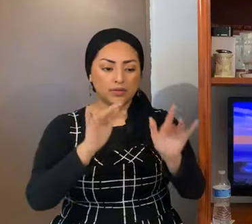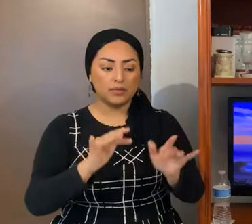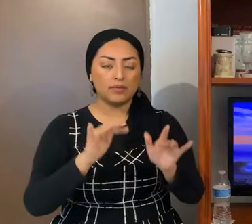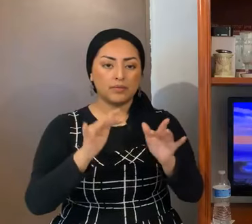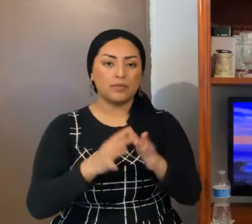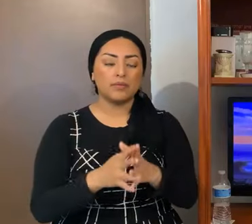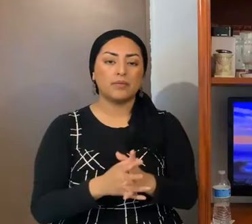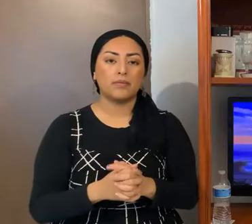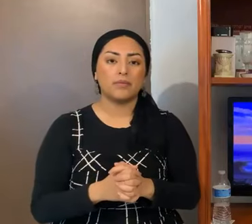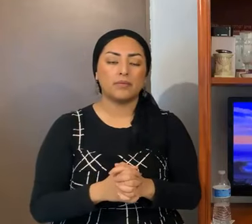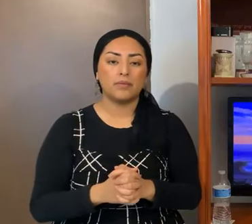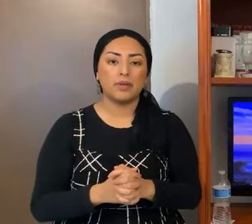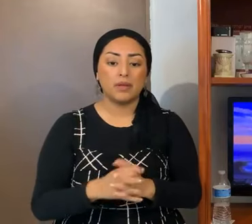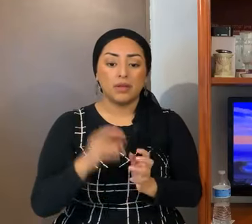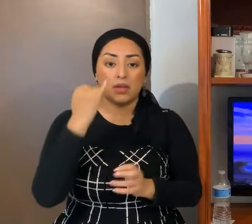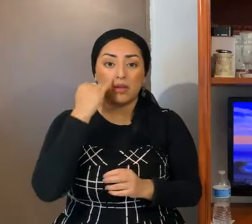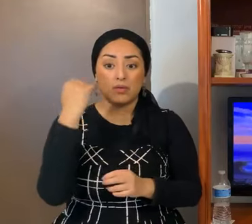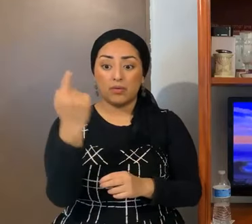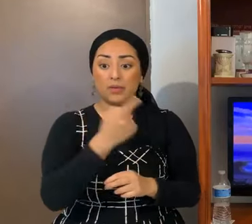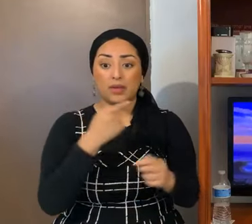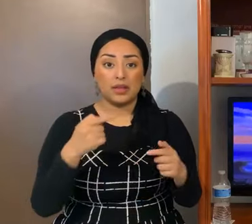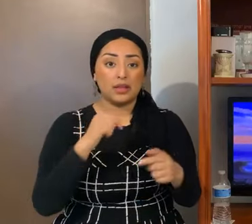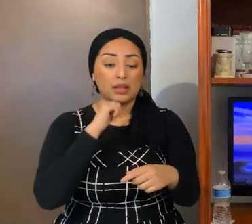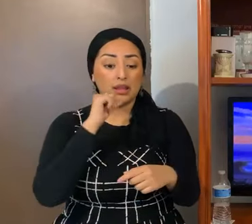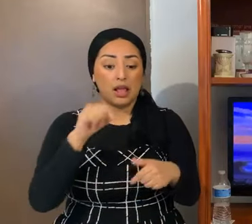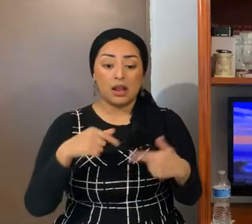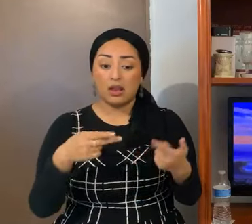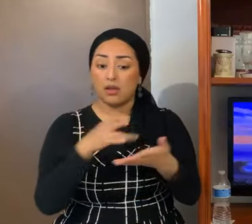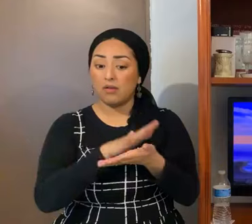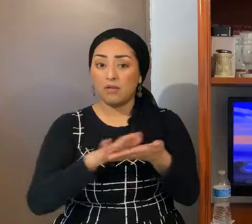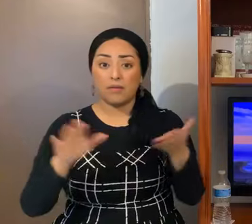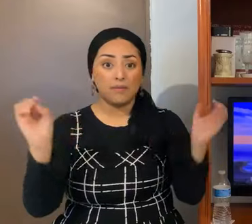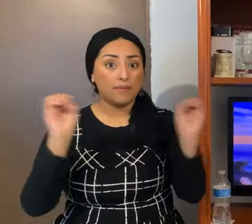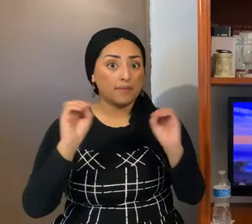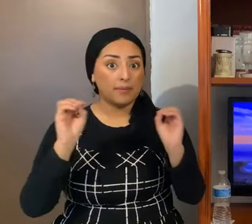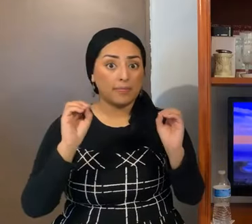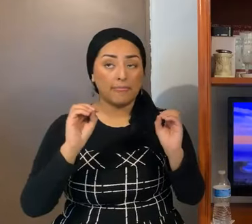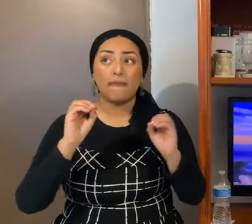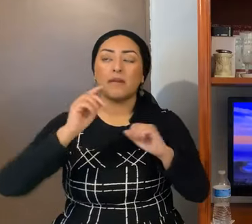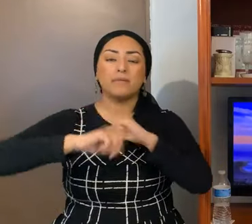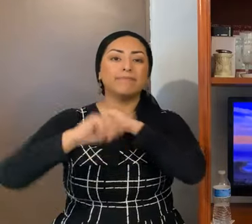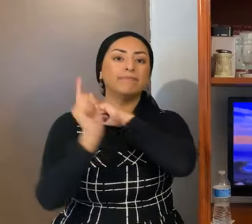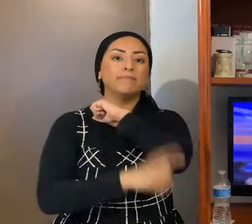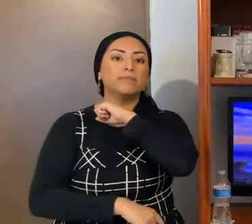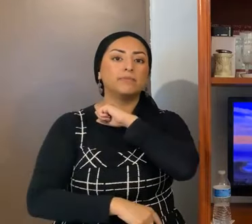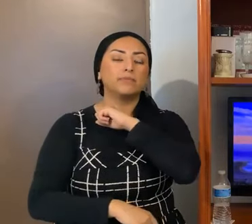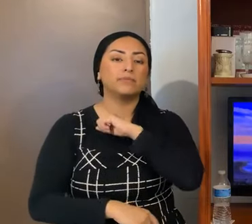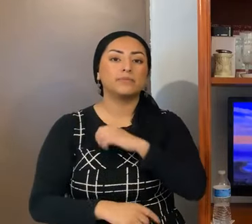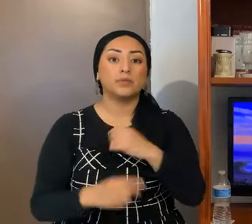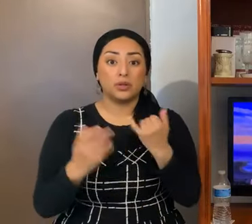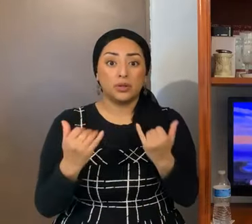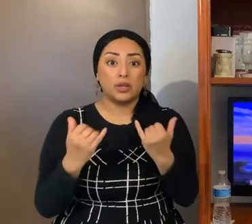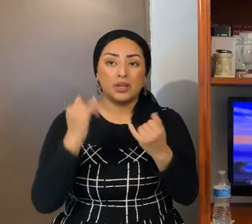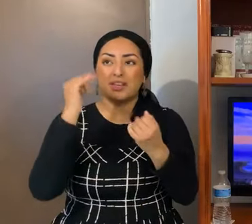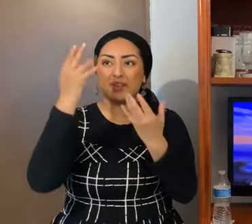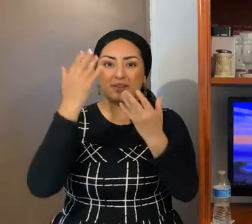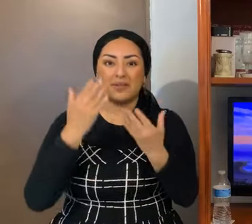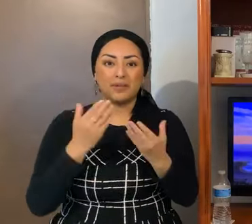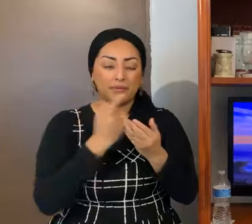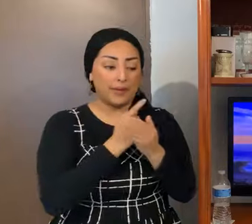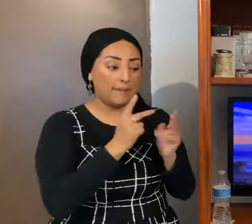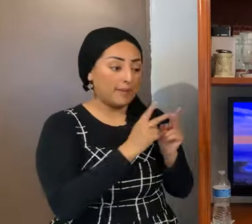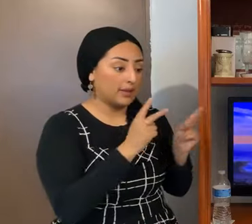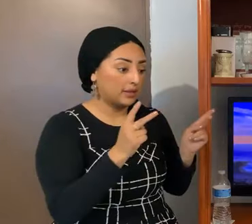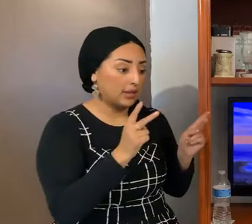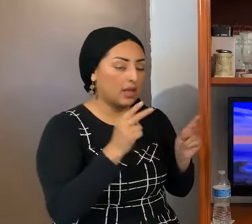compasión, entonces será el juicio, como ya lo vimos en Ezequiel. El Eterno está poniéndonos hoy, a través de la parashá y la haftará, la vida